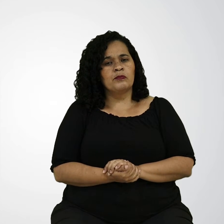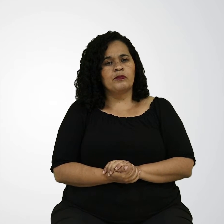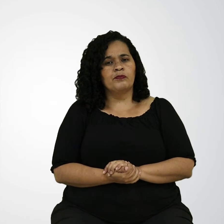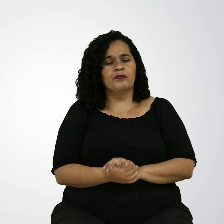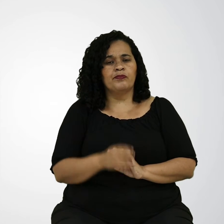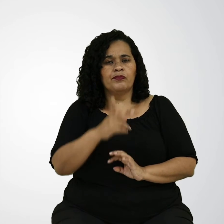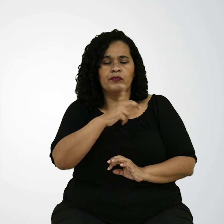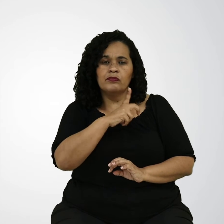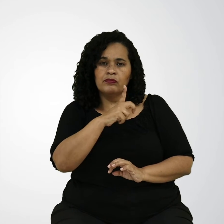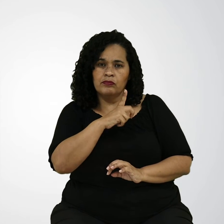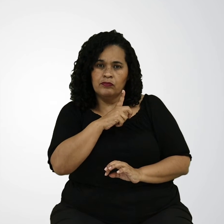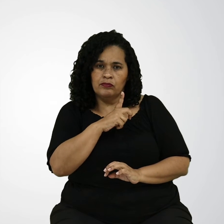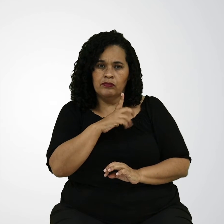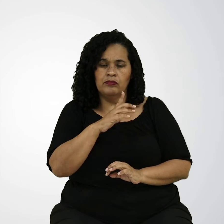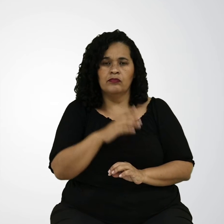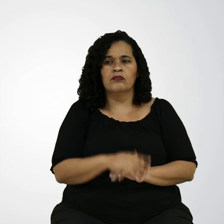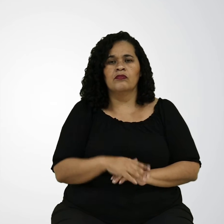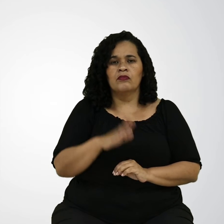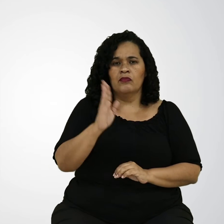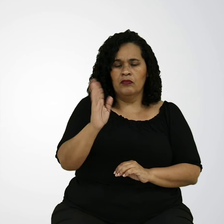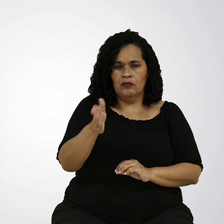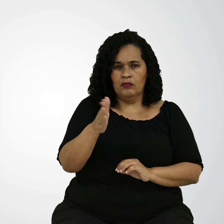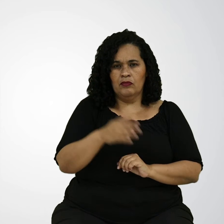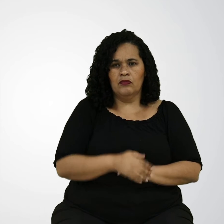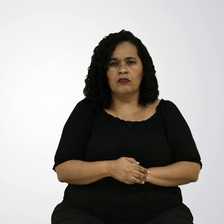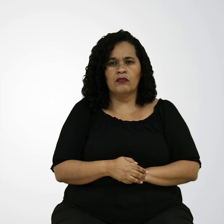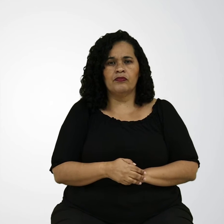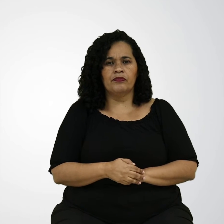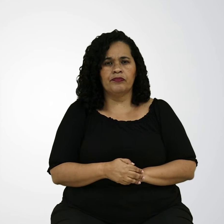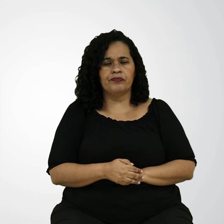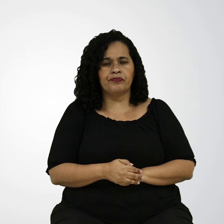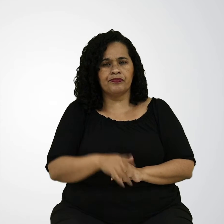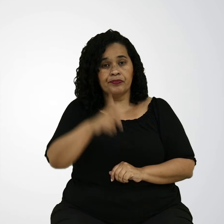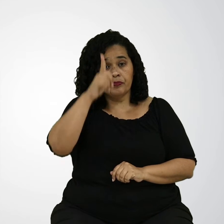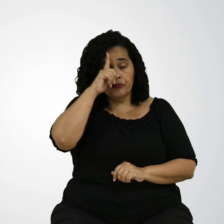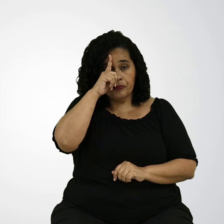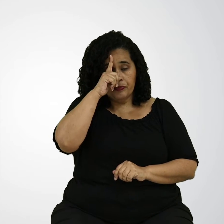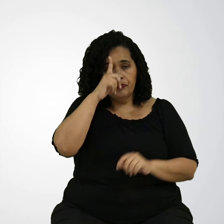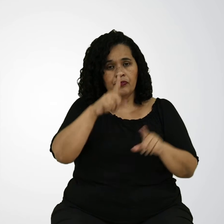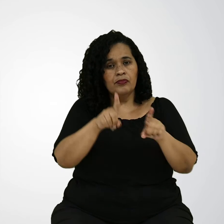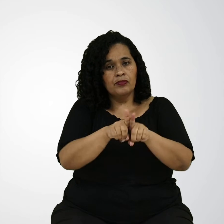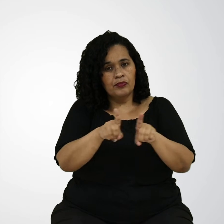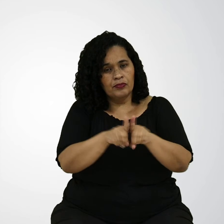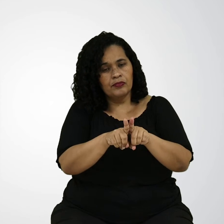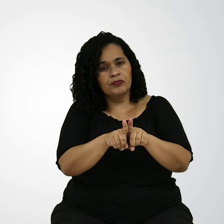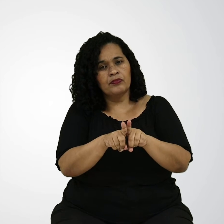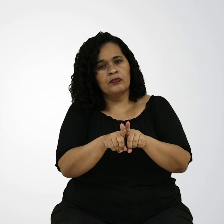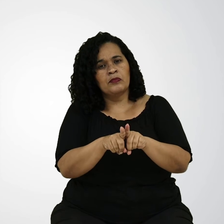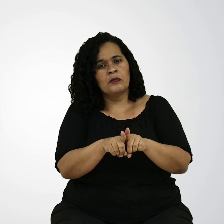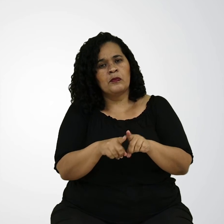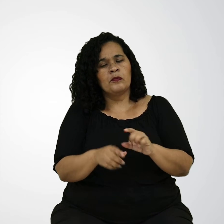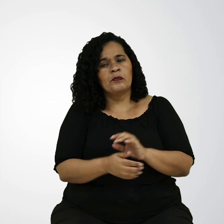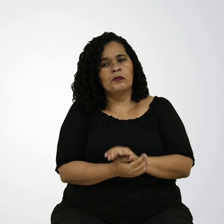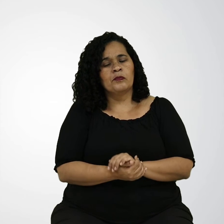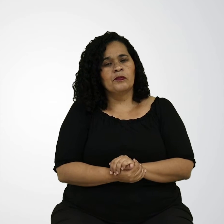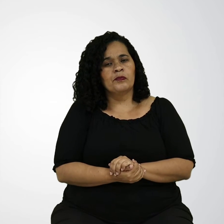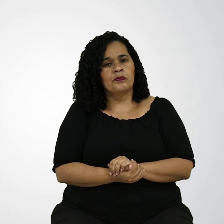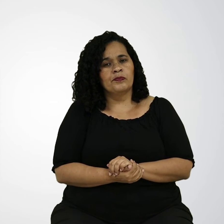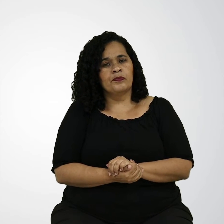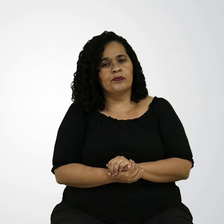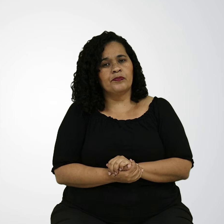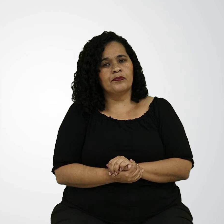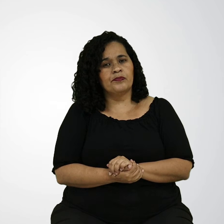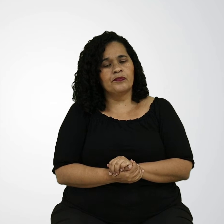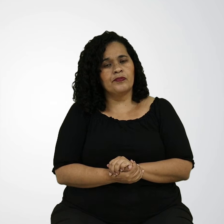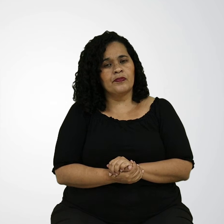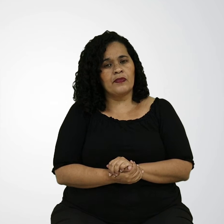judaizantes, esses mestres com essas ideias gnósticas, eles incomodaram demais a igreja. E o gnosticismo tem